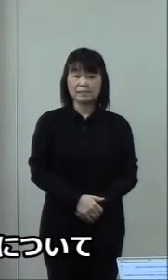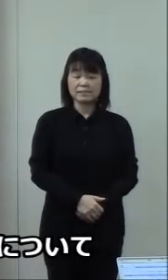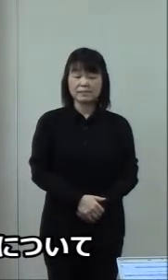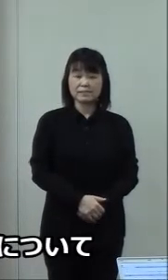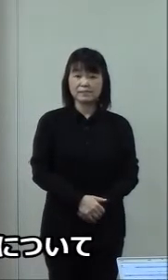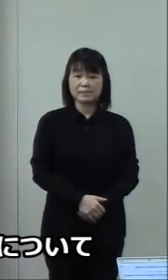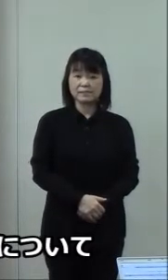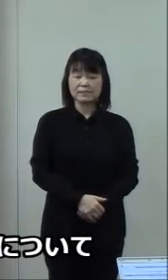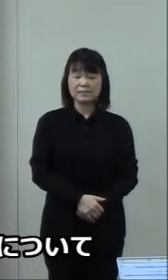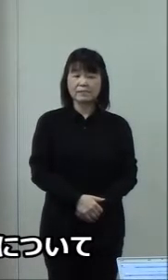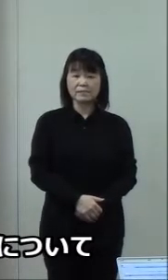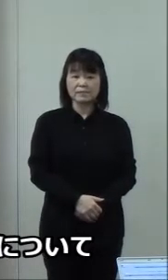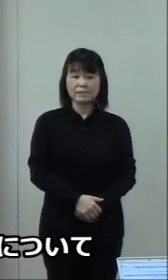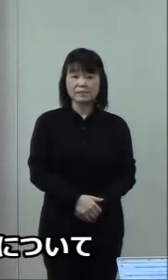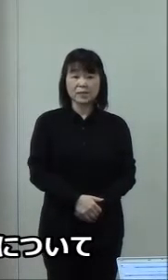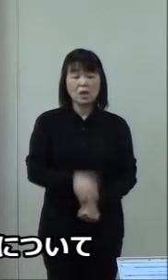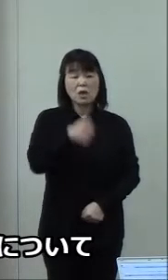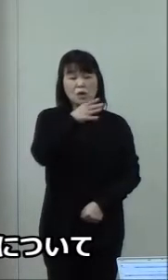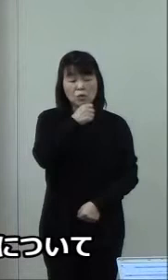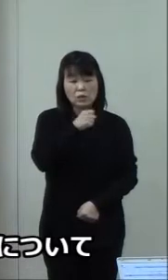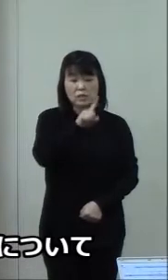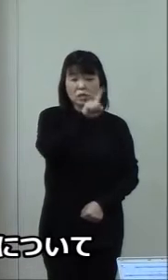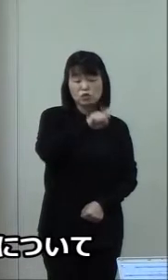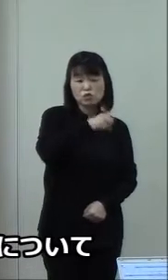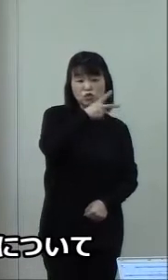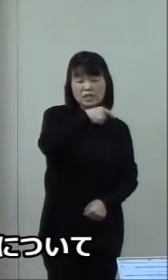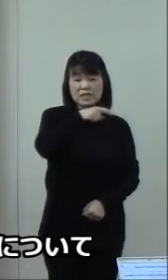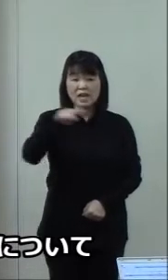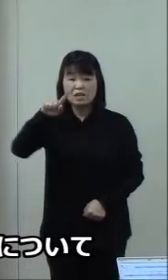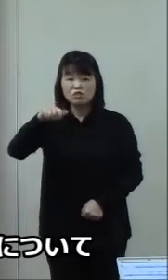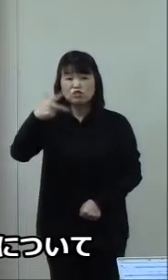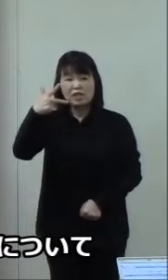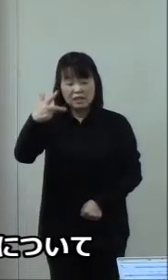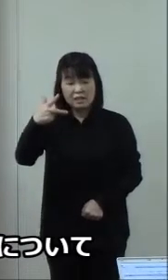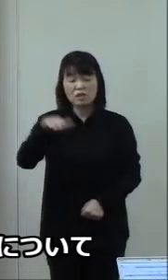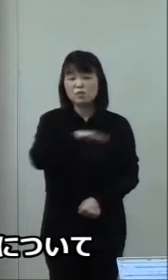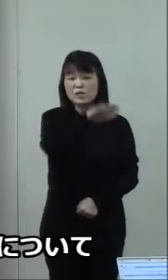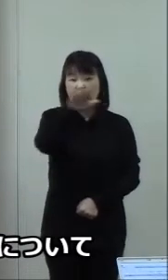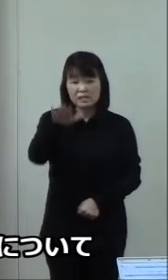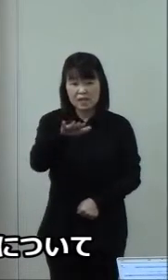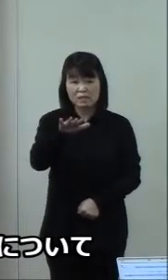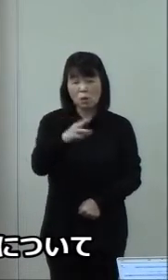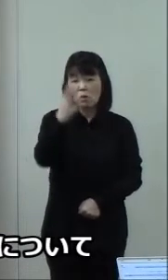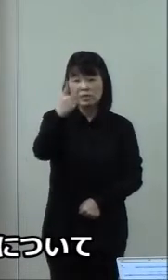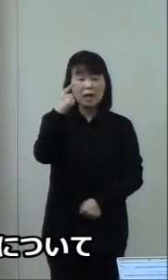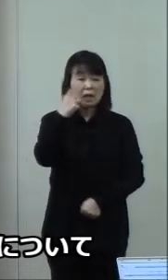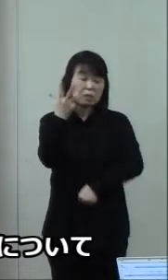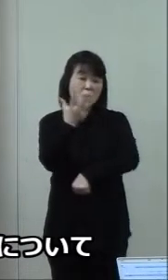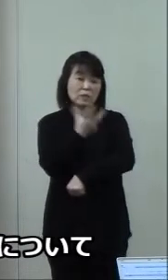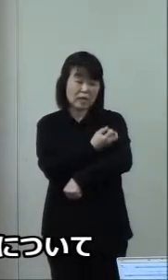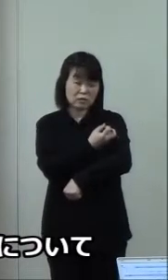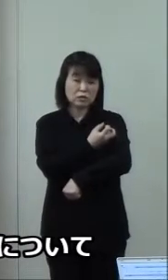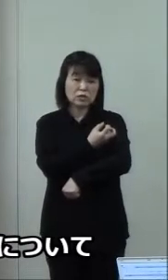次に12歳から17歳の方への3回目の接種についてであります。